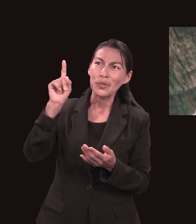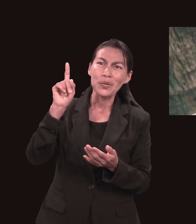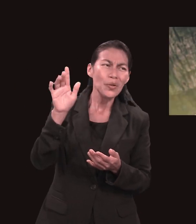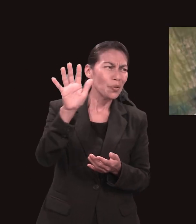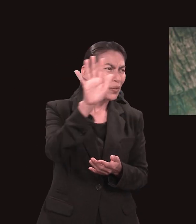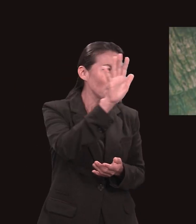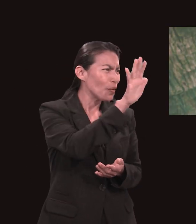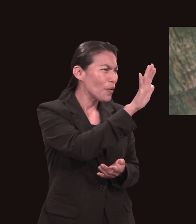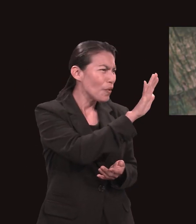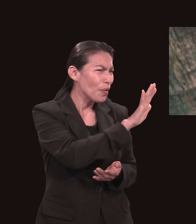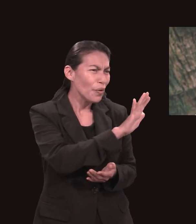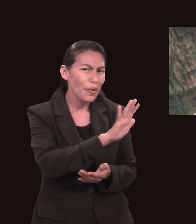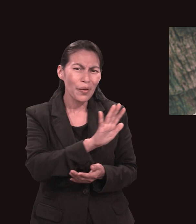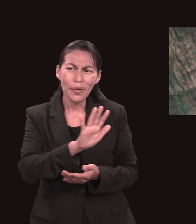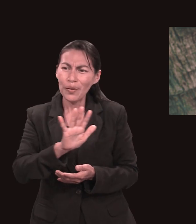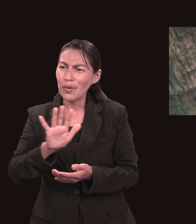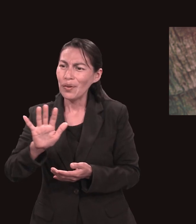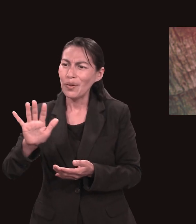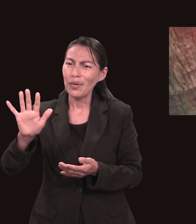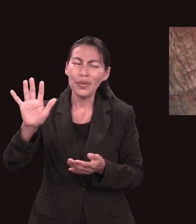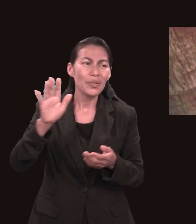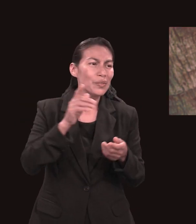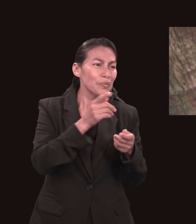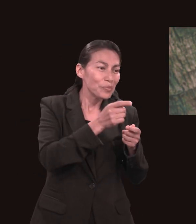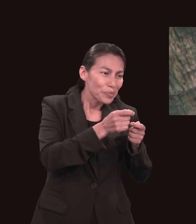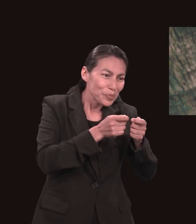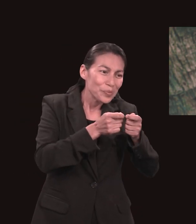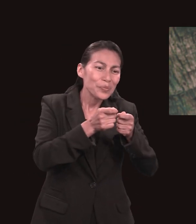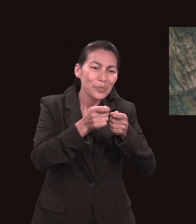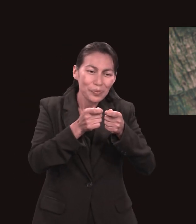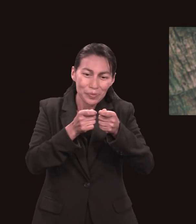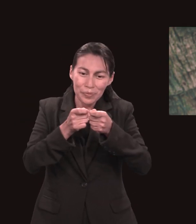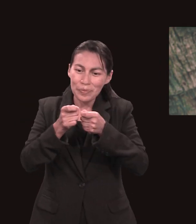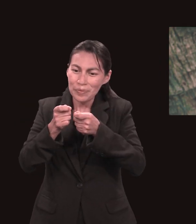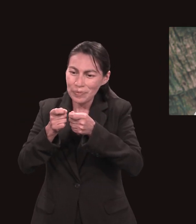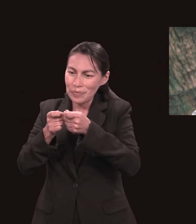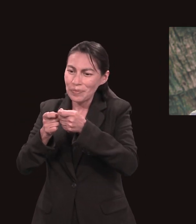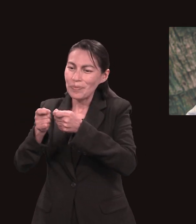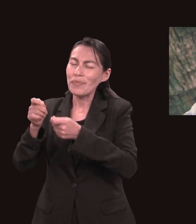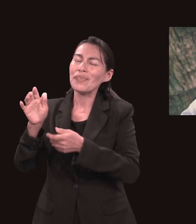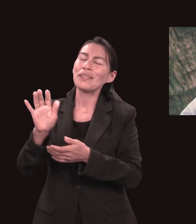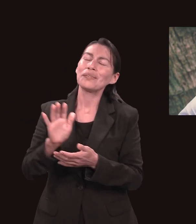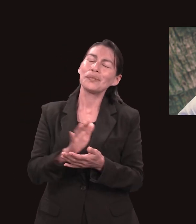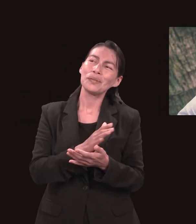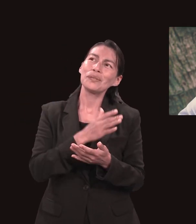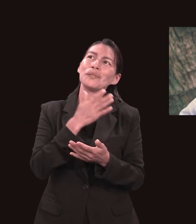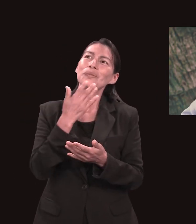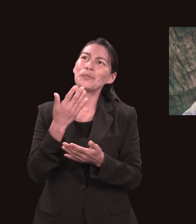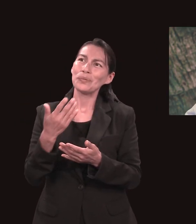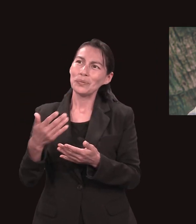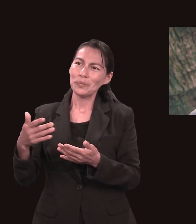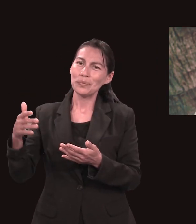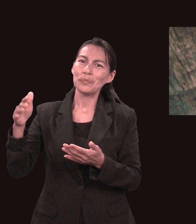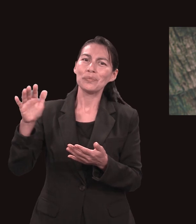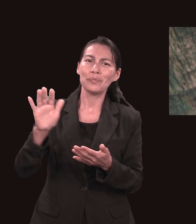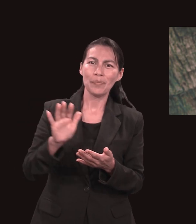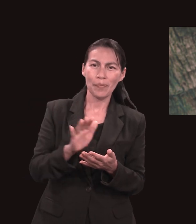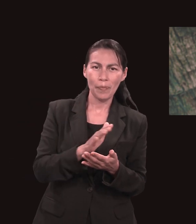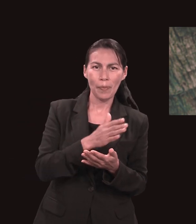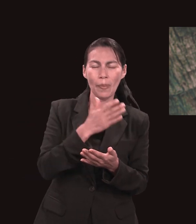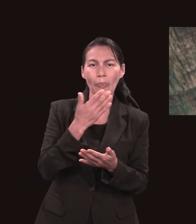Tú tienes el control De lo que sea